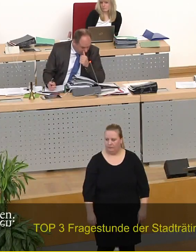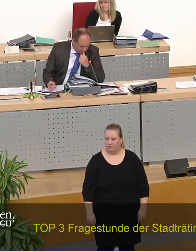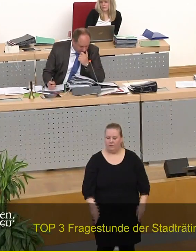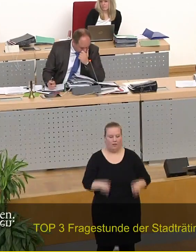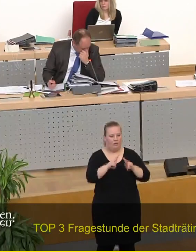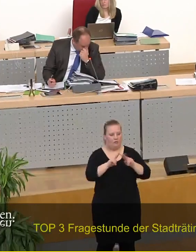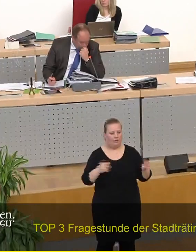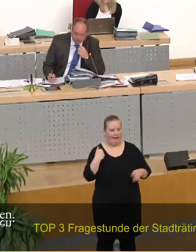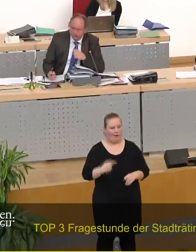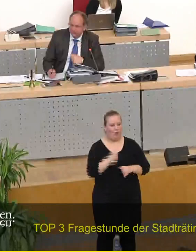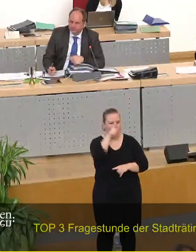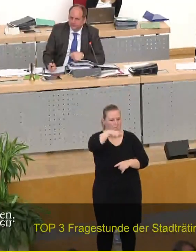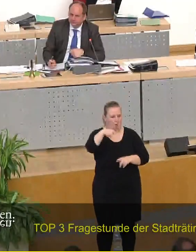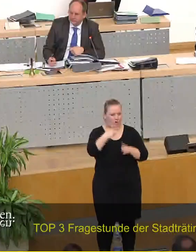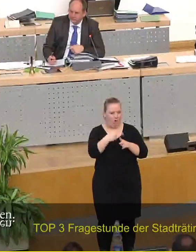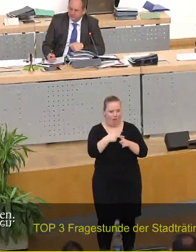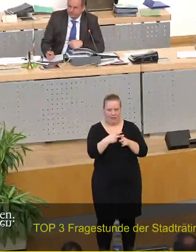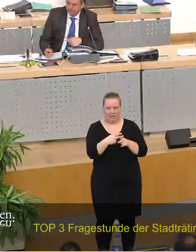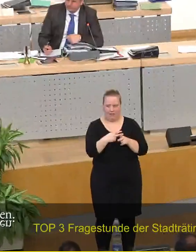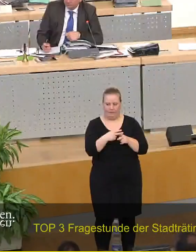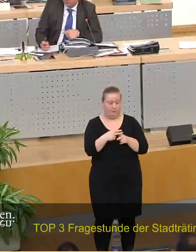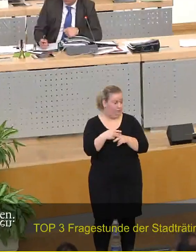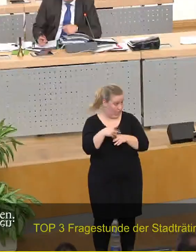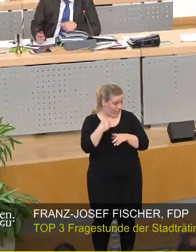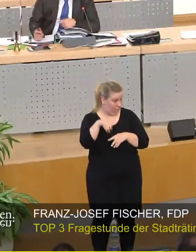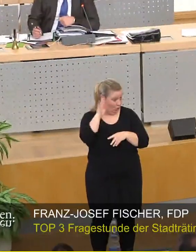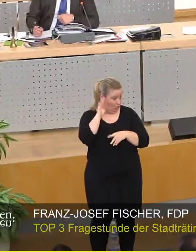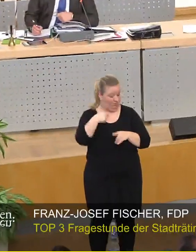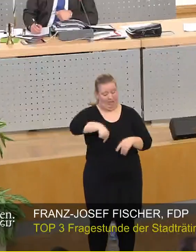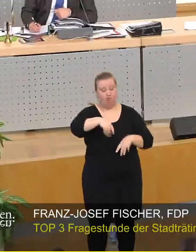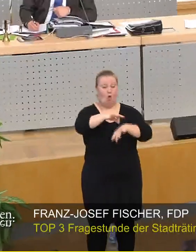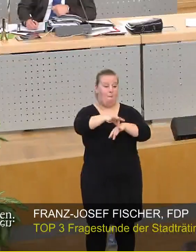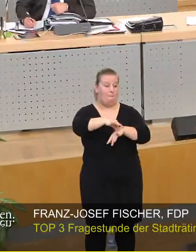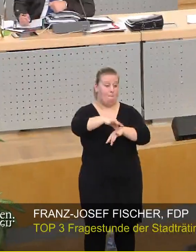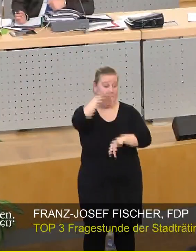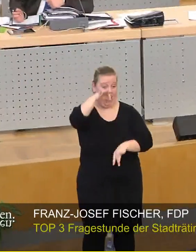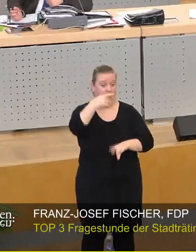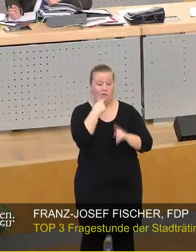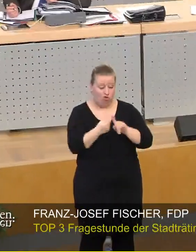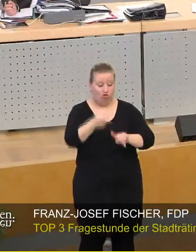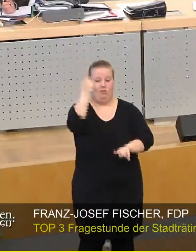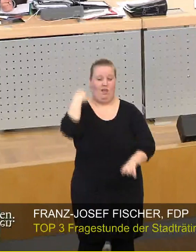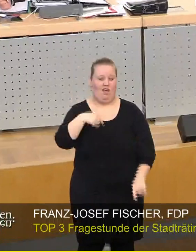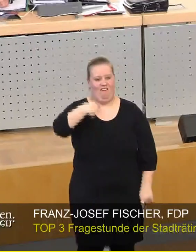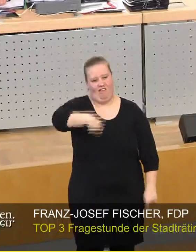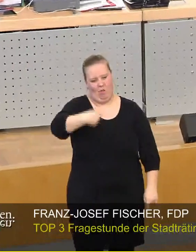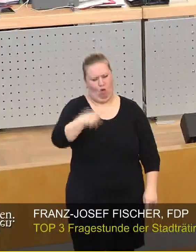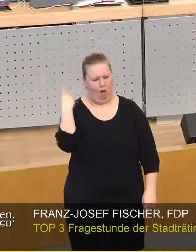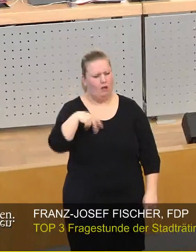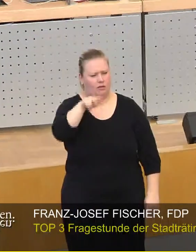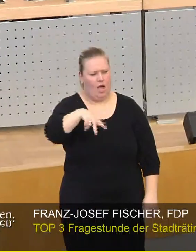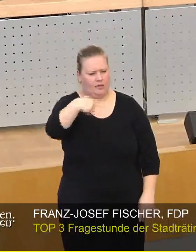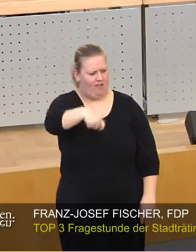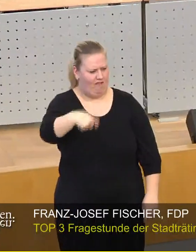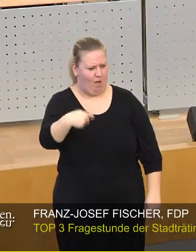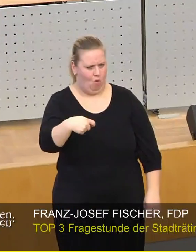Sehr geehrter Herr Oberbürgermeister, hört man mich ja. Wir haben zwar schon März, aber ich würde gerne noch mal zum Februar fragen, zum 13. Februar.